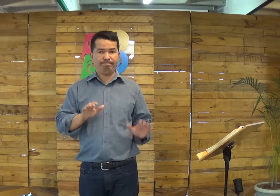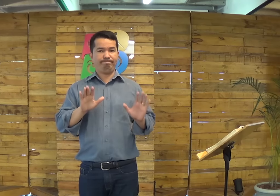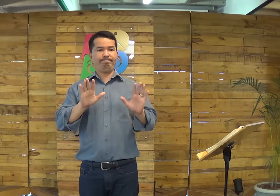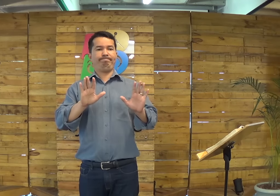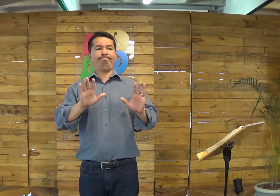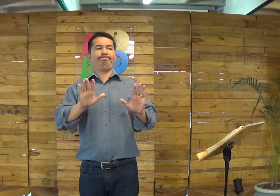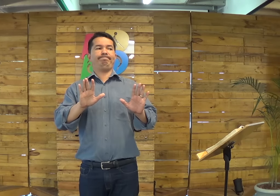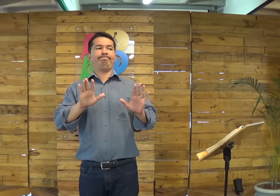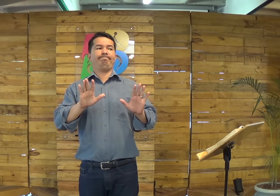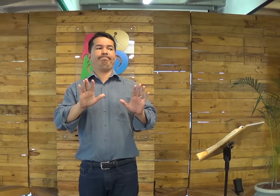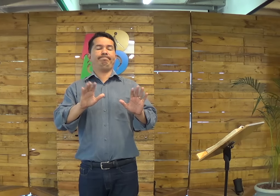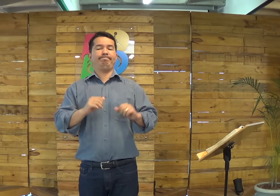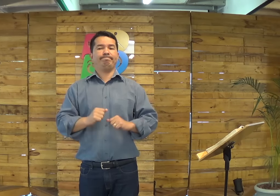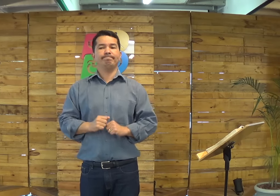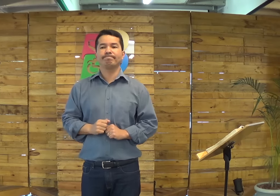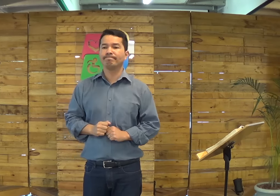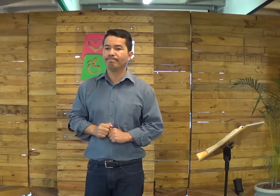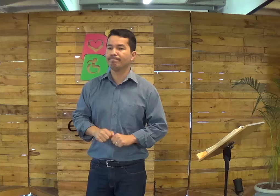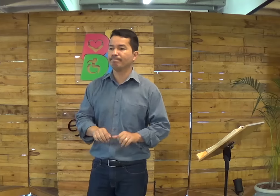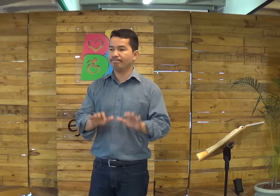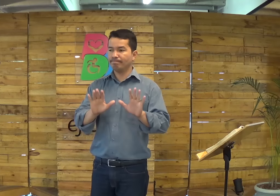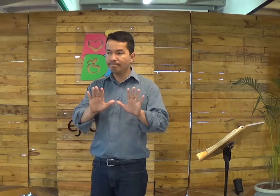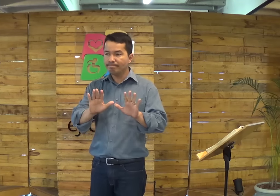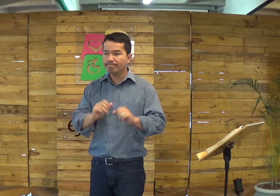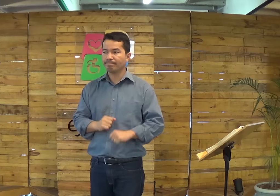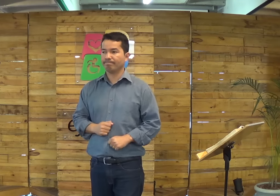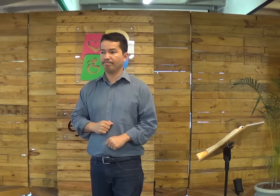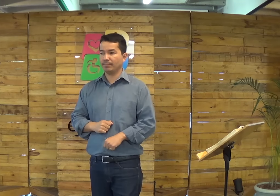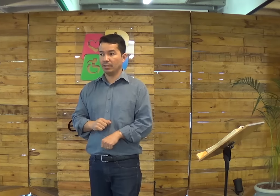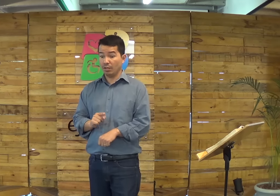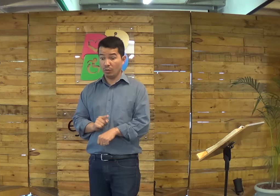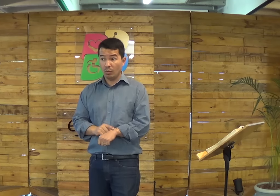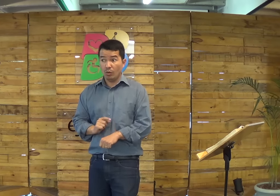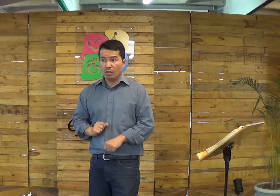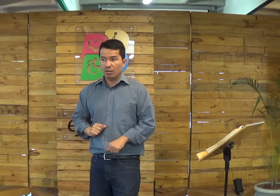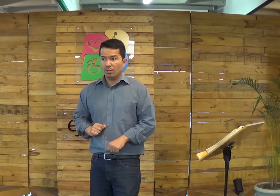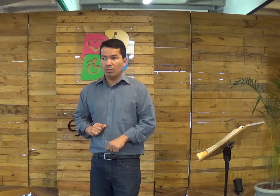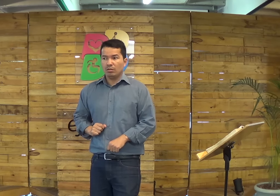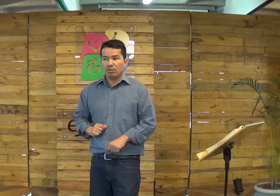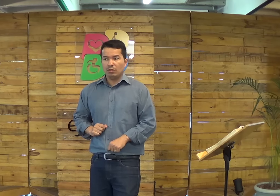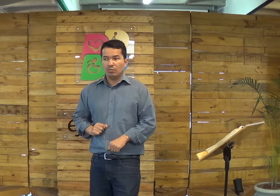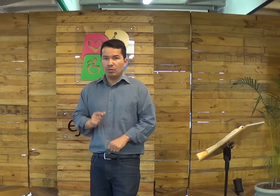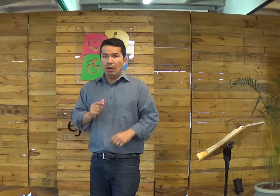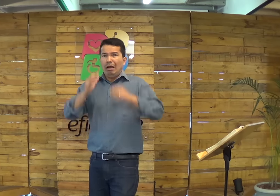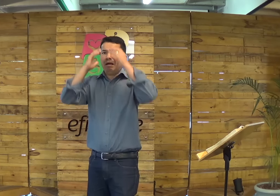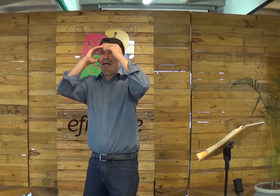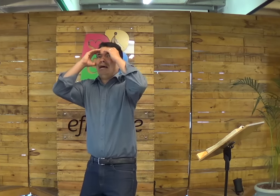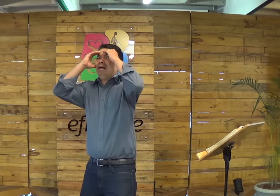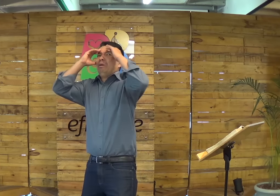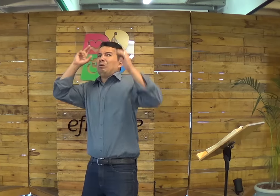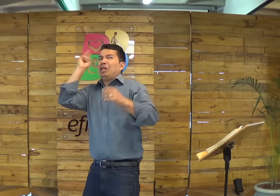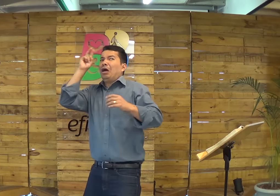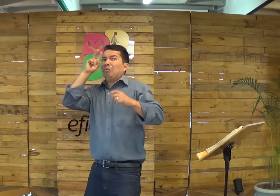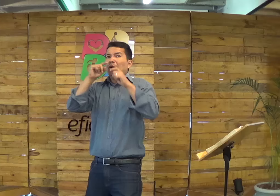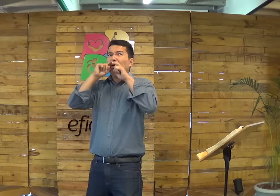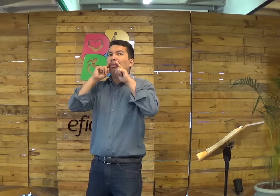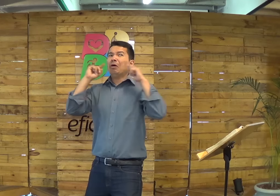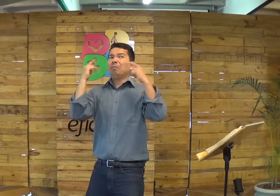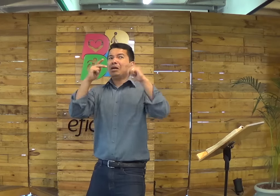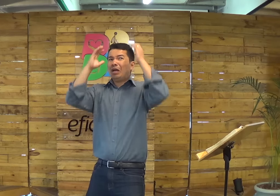Deus espere esé que na hora que ele chegar ai